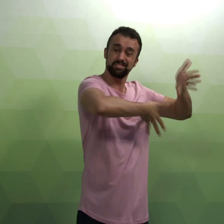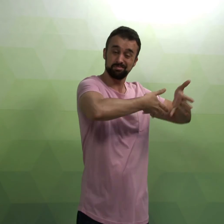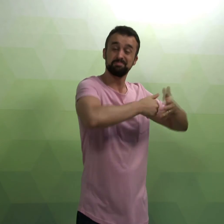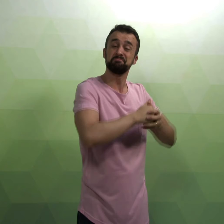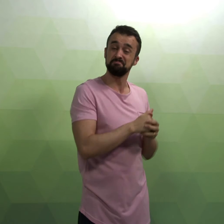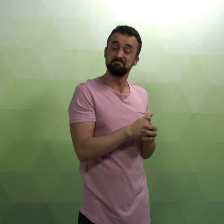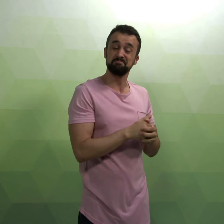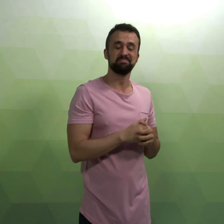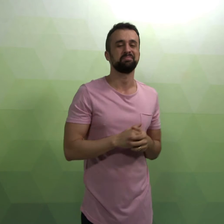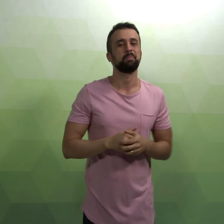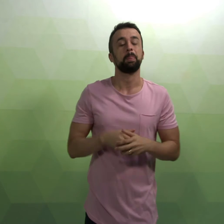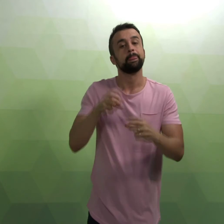sua sinalização.